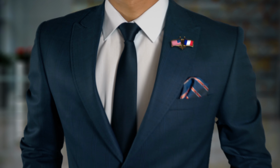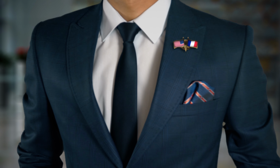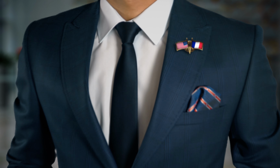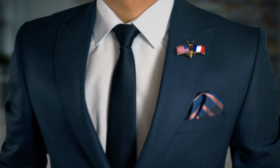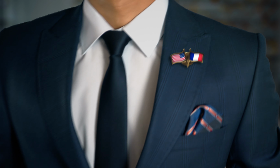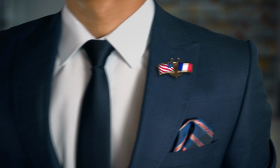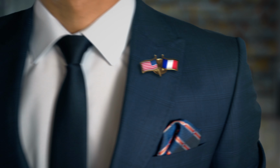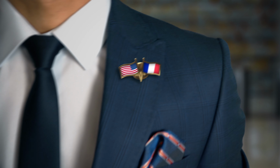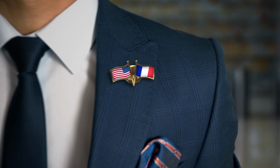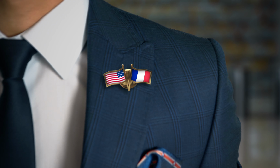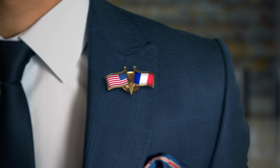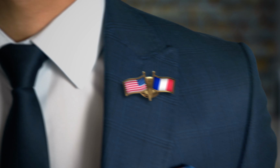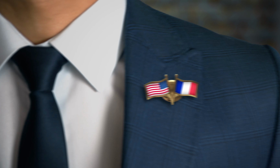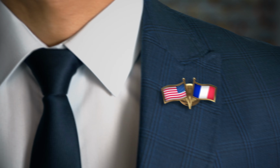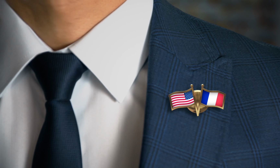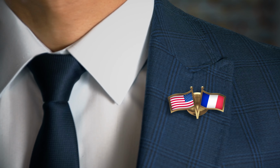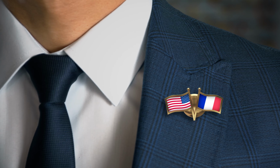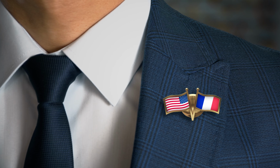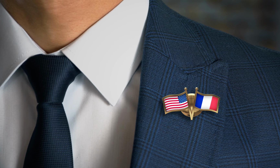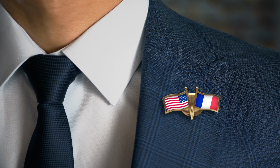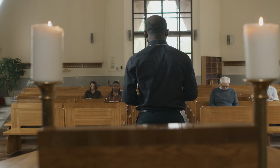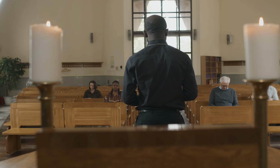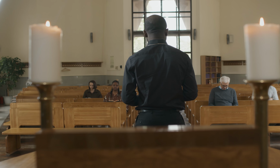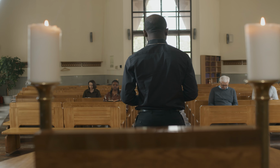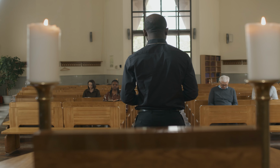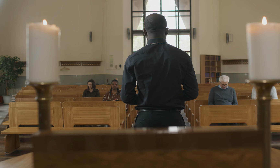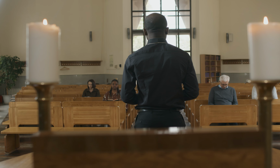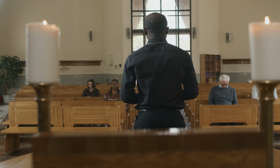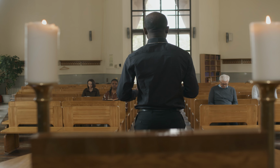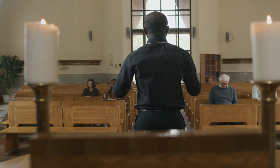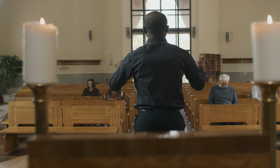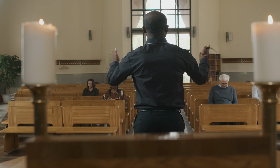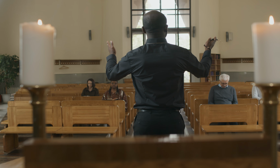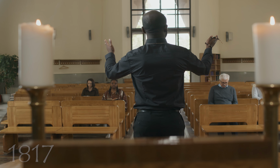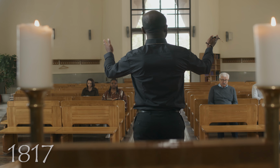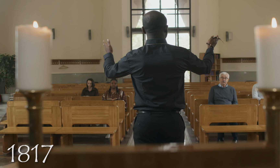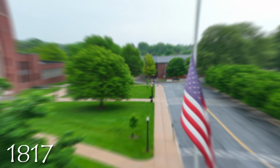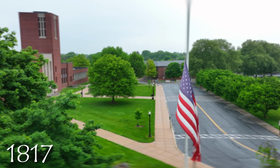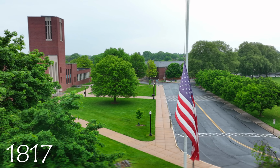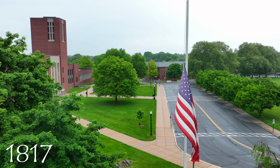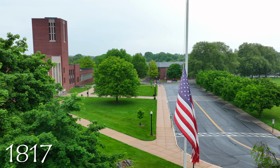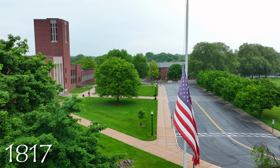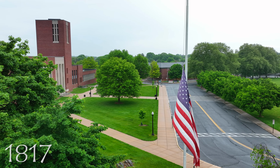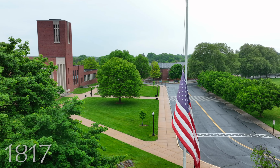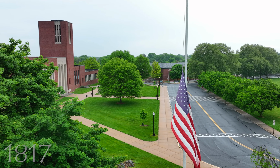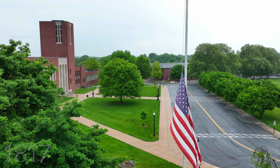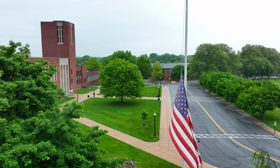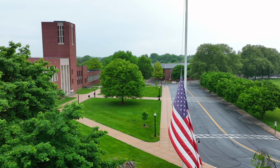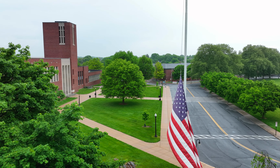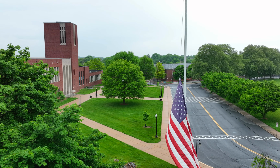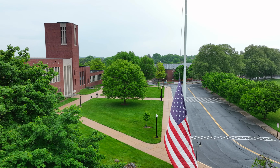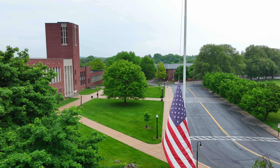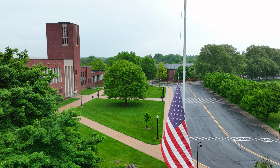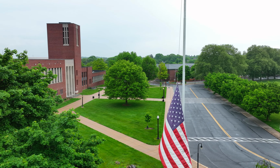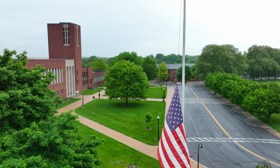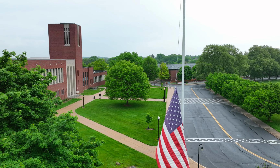Hartford, dans le Connecticut. Avec un pasteur américain, il fonde en 1817 la première école pour sourds du pays. C'est